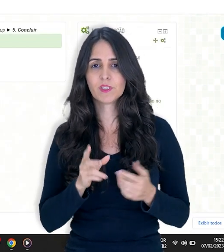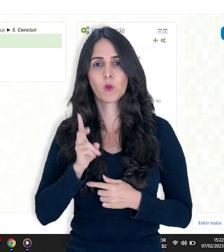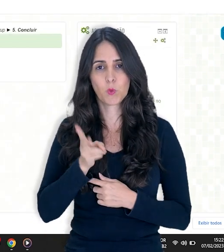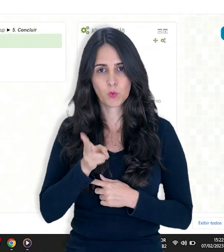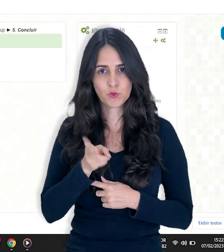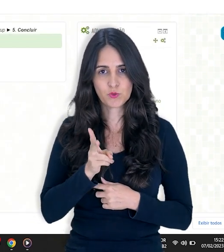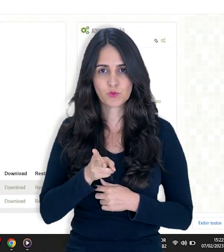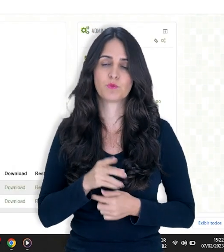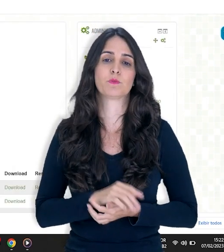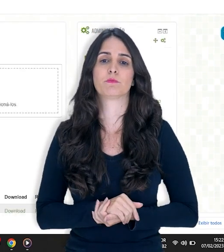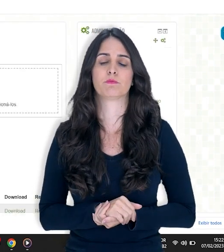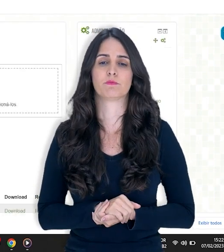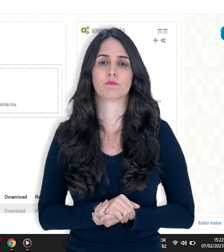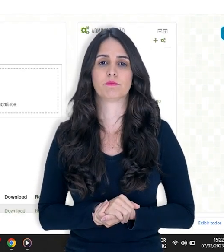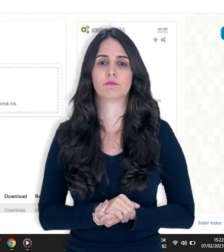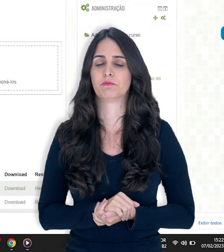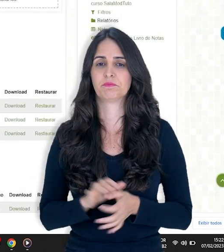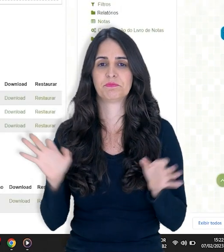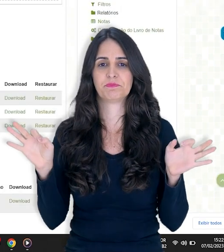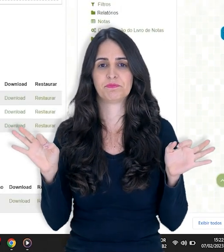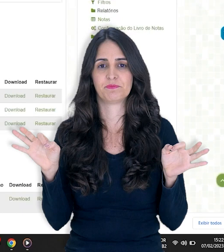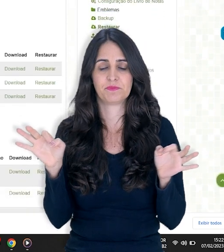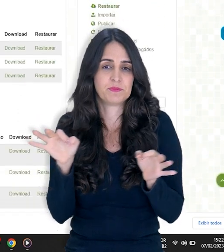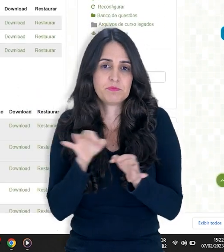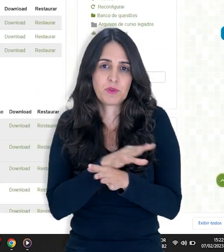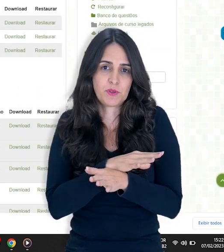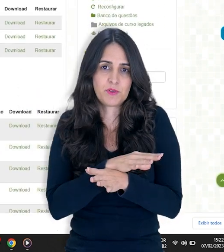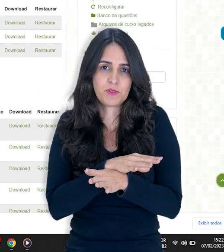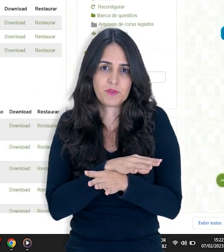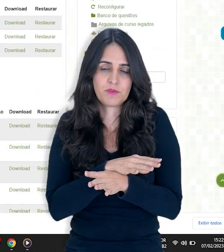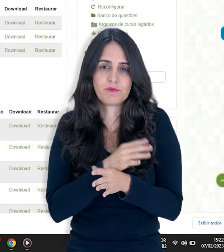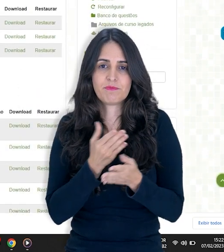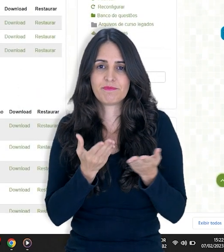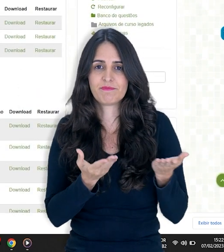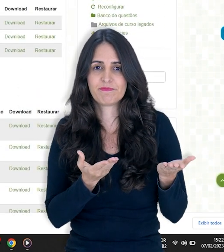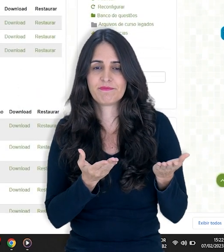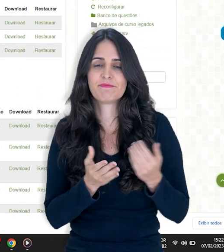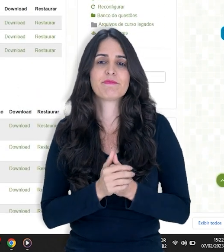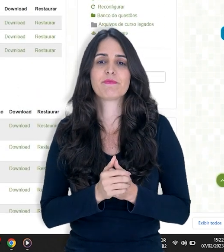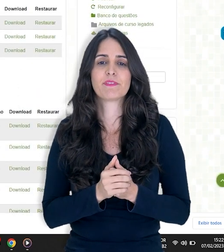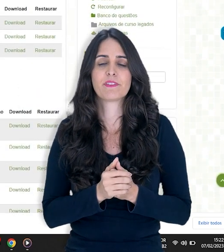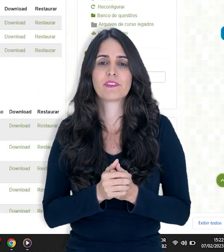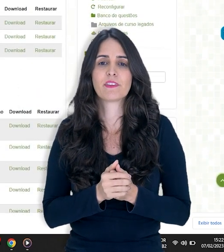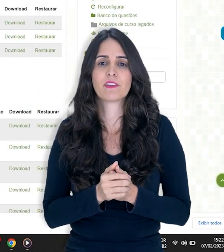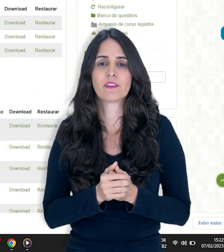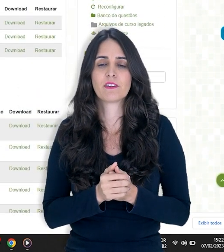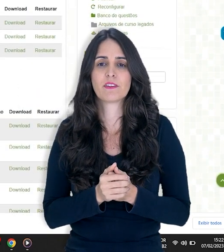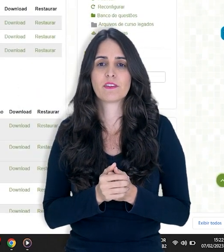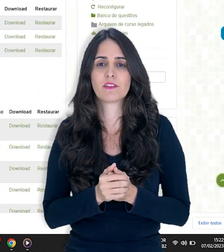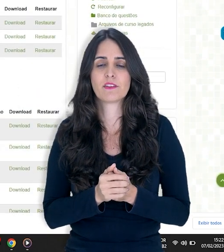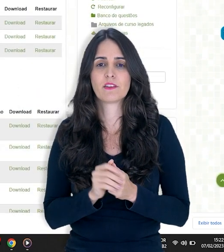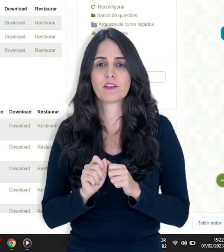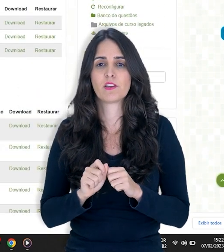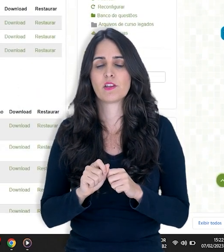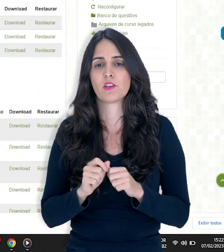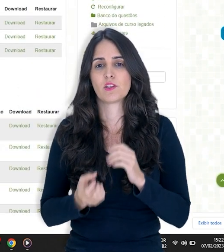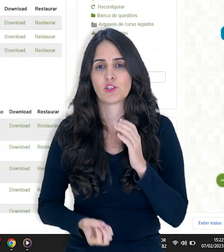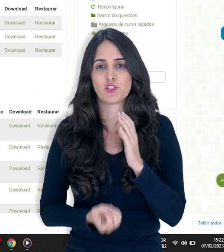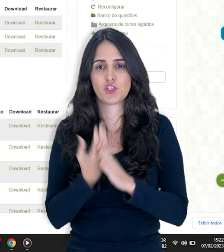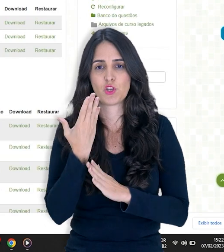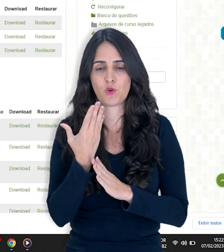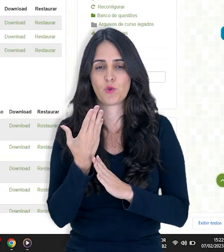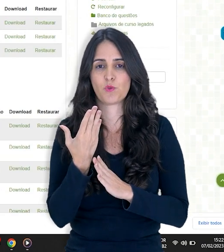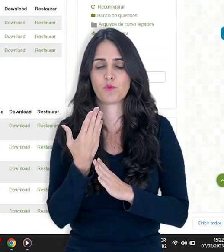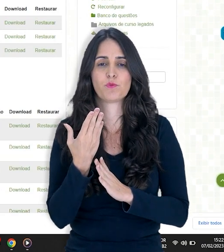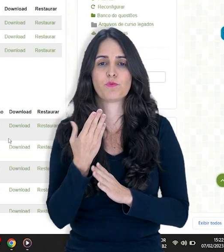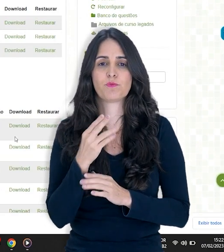botão continuar, e agora já está pronto aqui, ó. Essa é o arquivo que foi